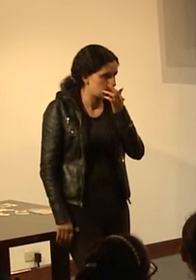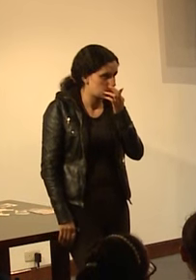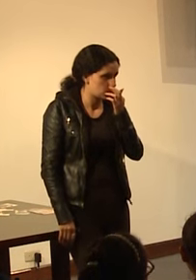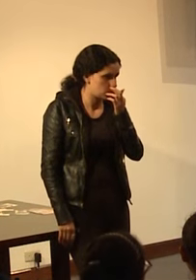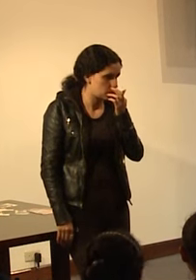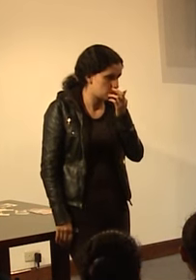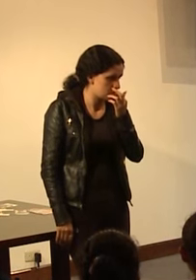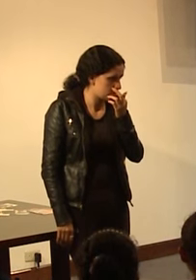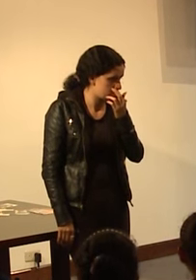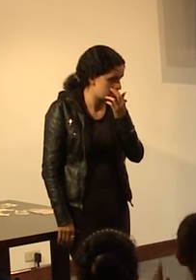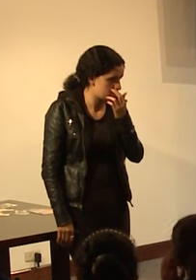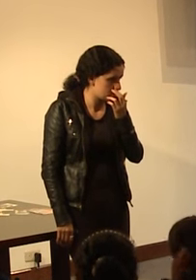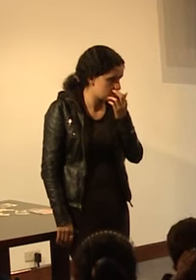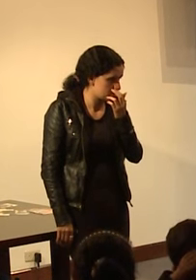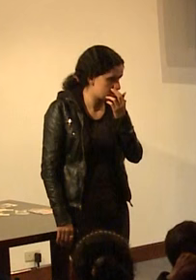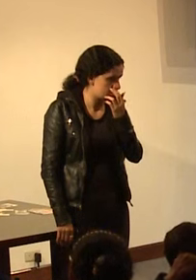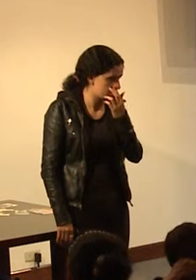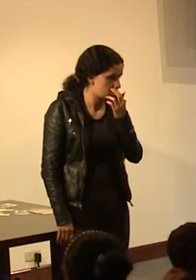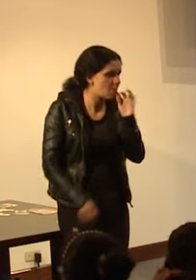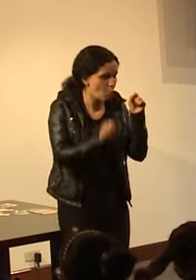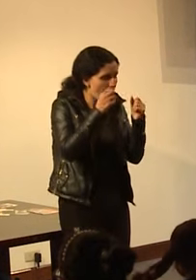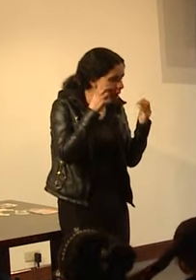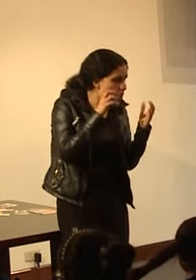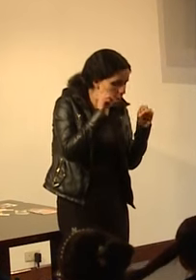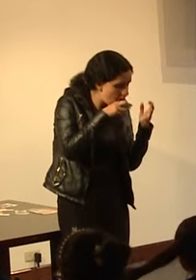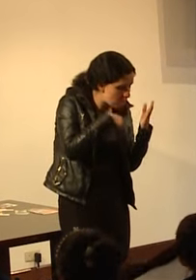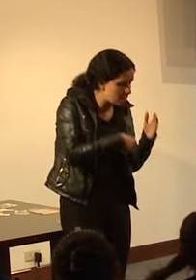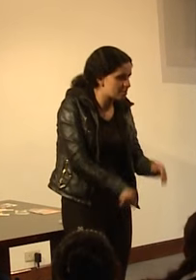apuntes, vale con copia.